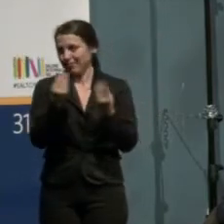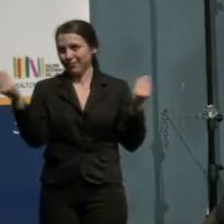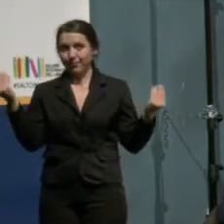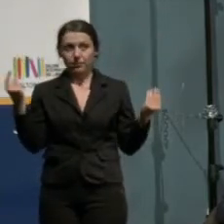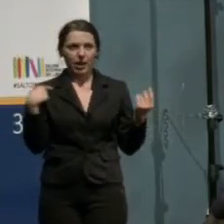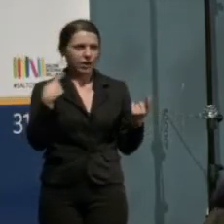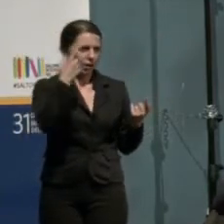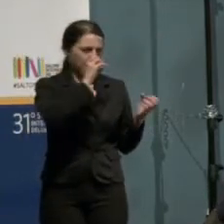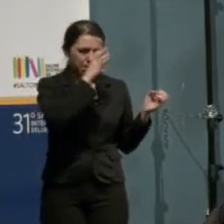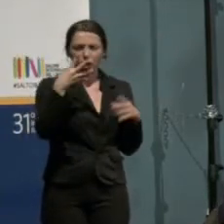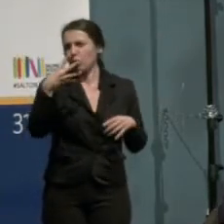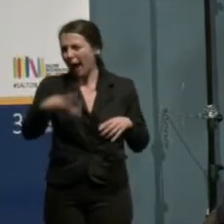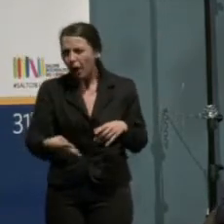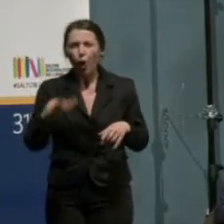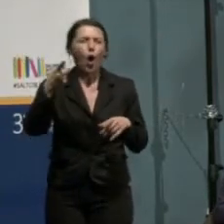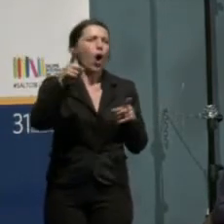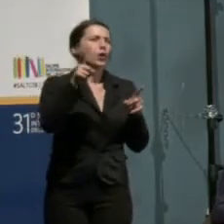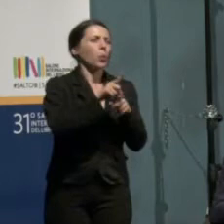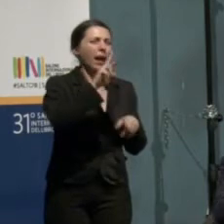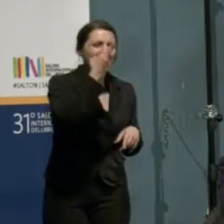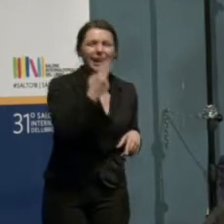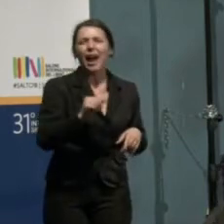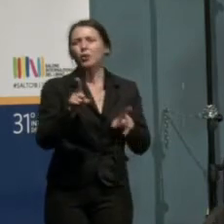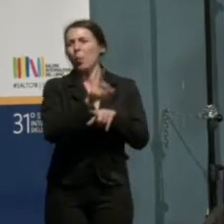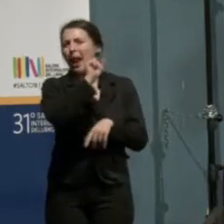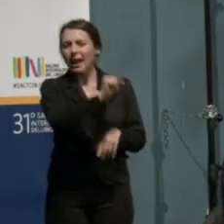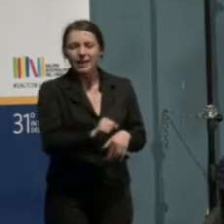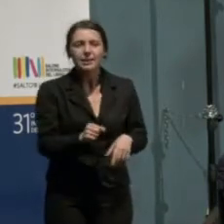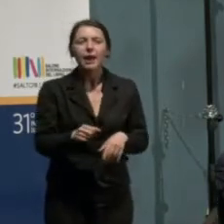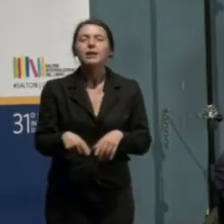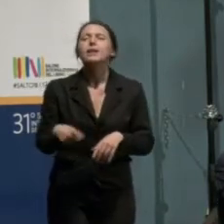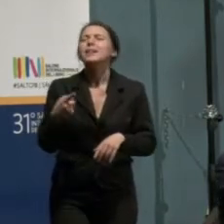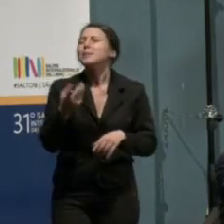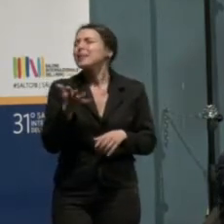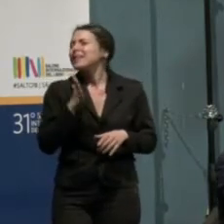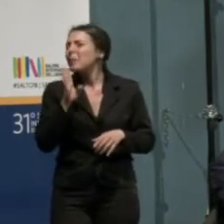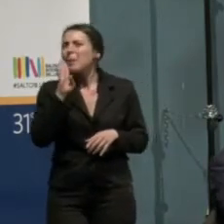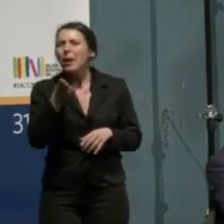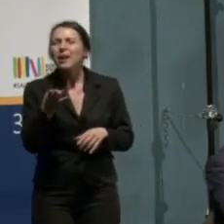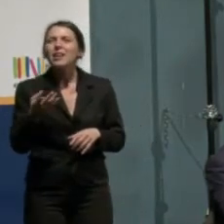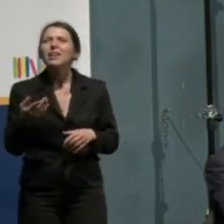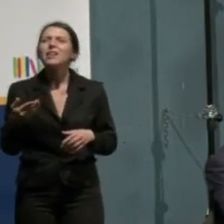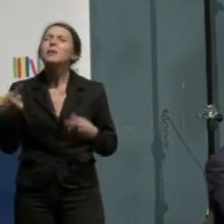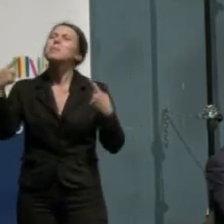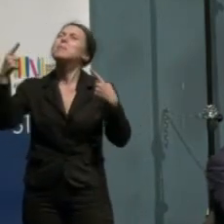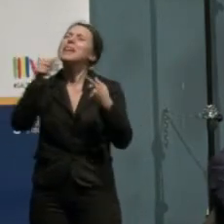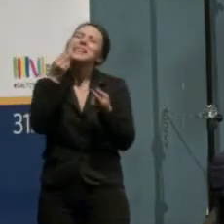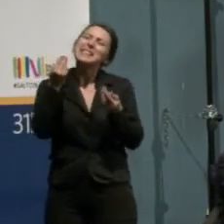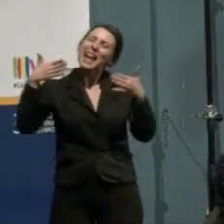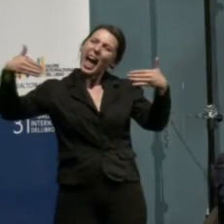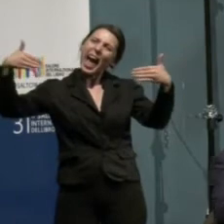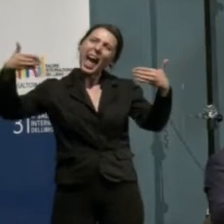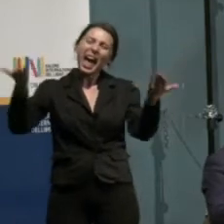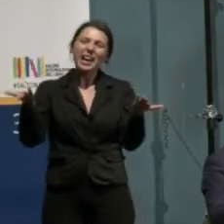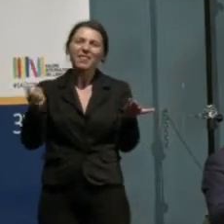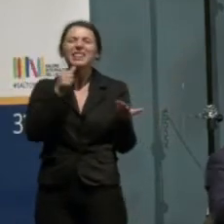quante volte luigi manconi e quante volte riccardo e quante volte alessandra questa banalità a chi servono queste cose a che